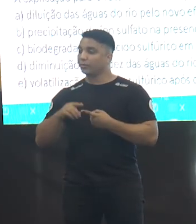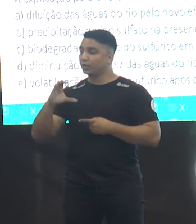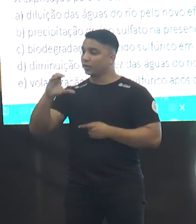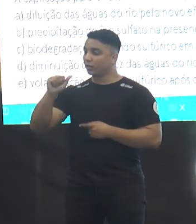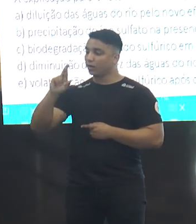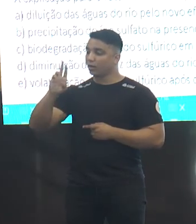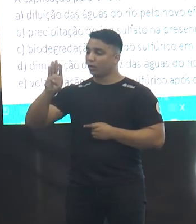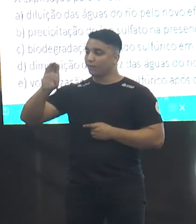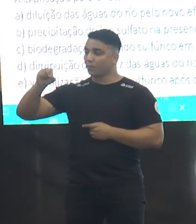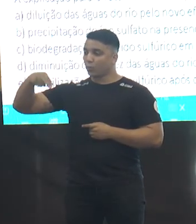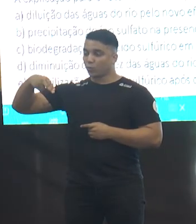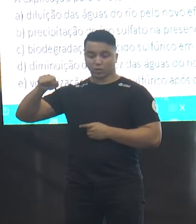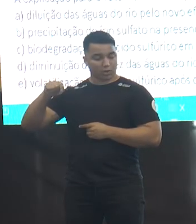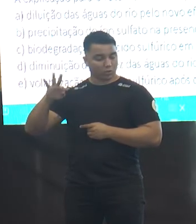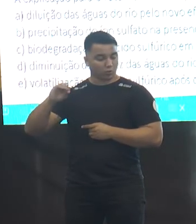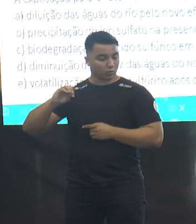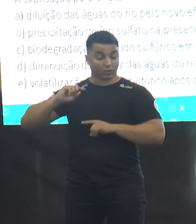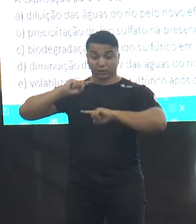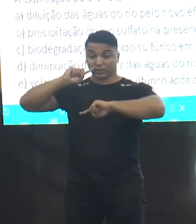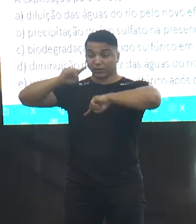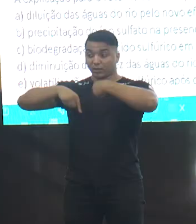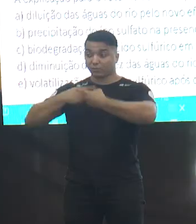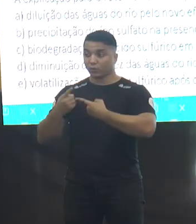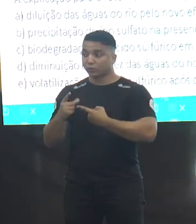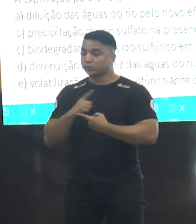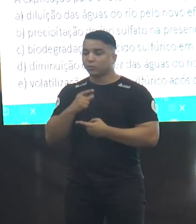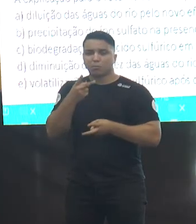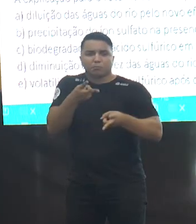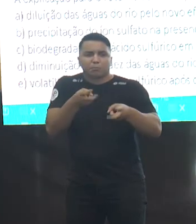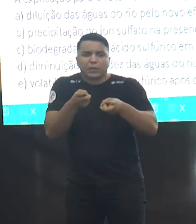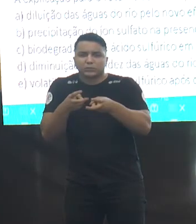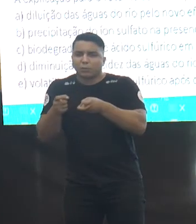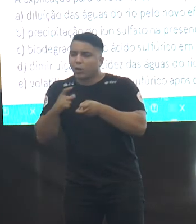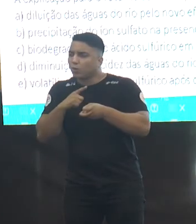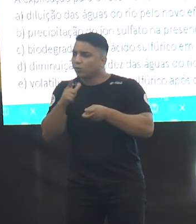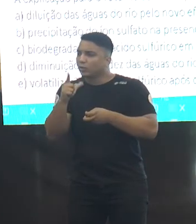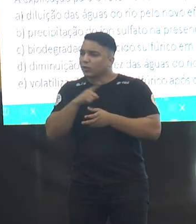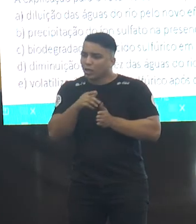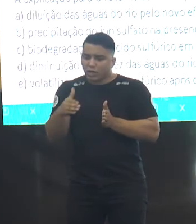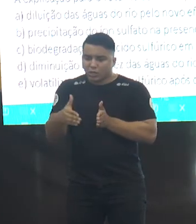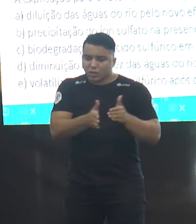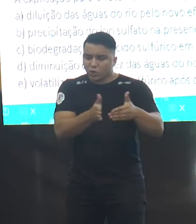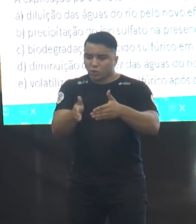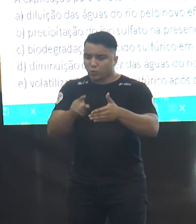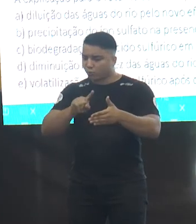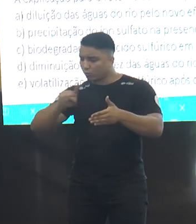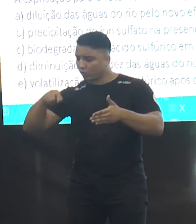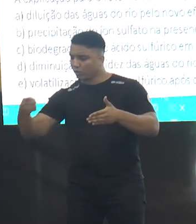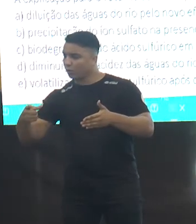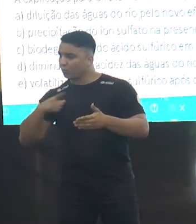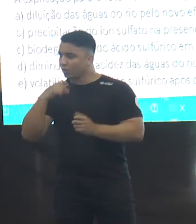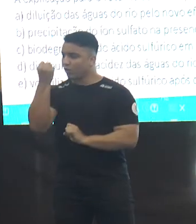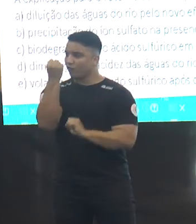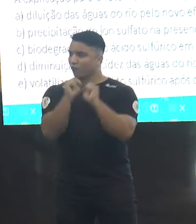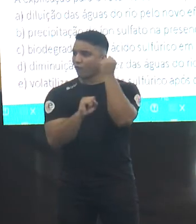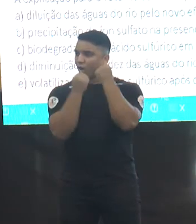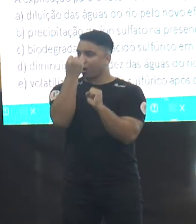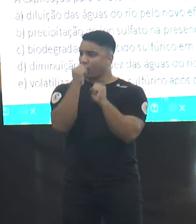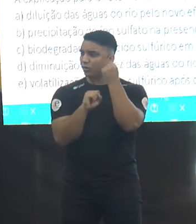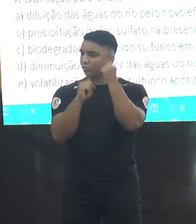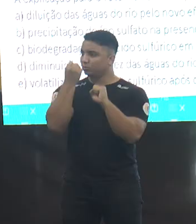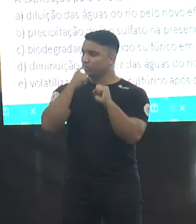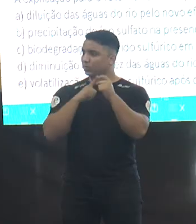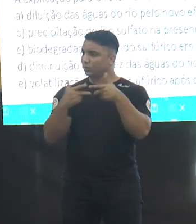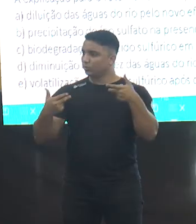de sódio. Em pouco tempo, observou-se que a partir do ponto em que a fábrica lança os